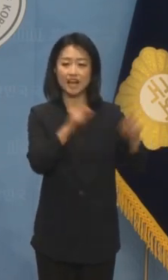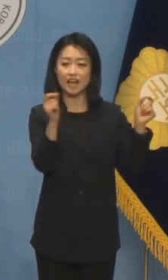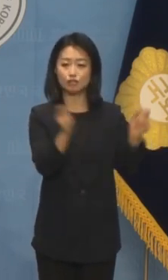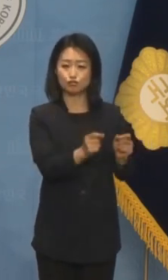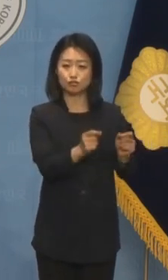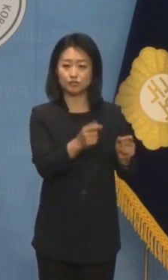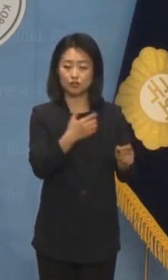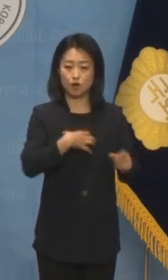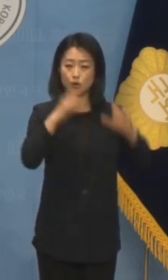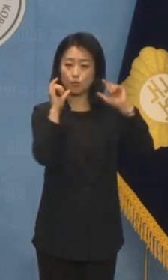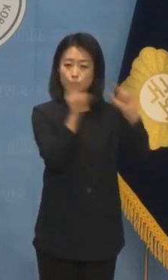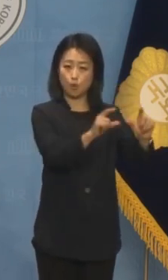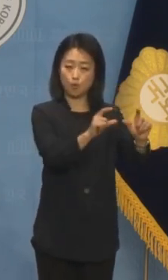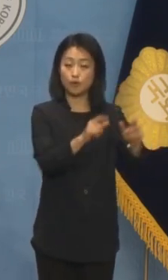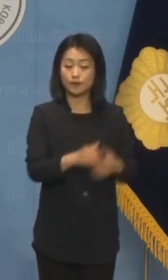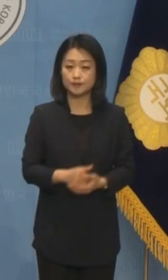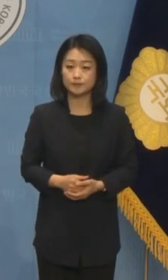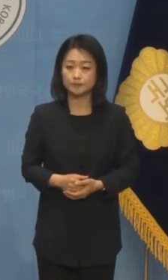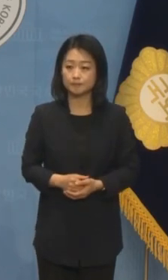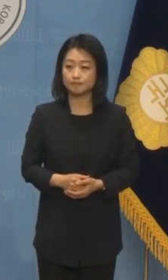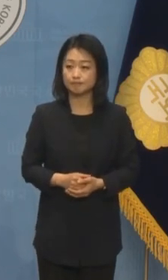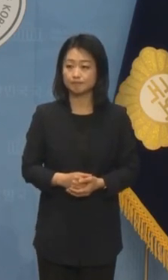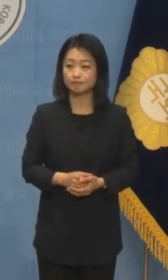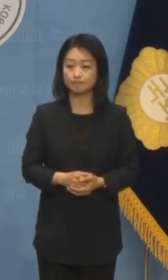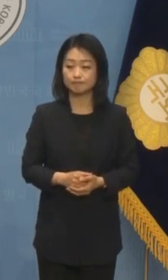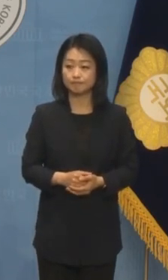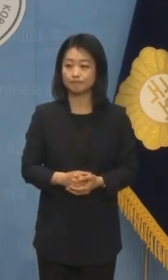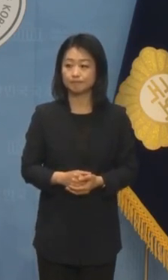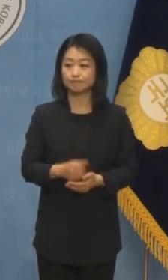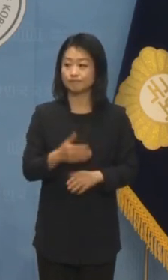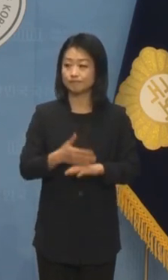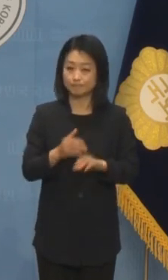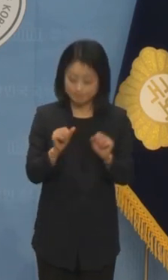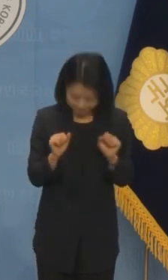엄중히 경고합니다. 이상입니다.